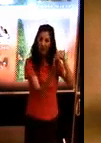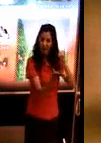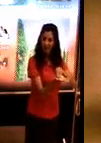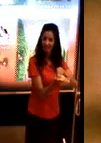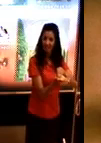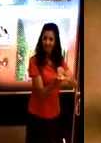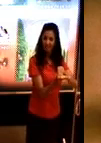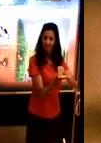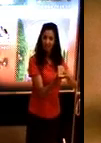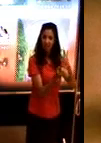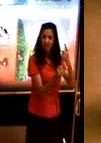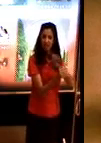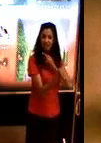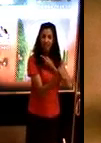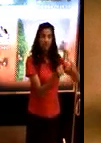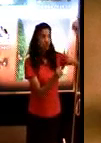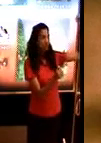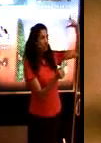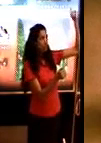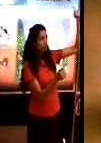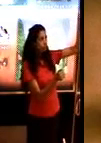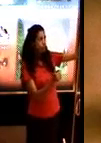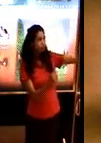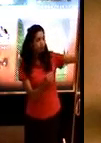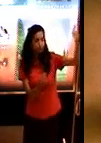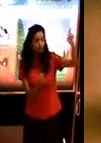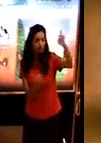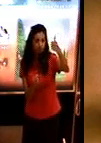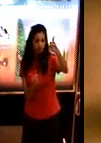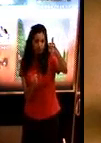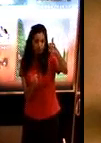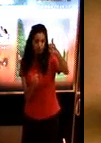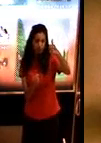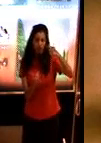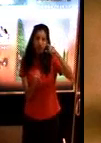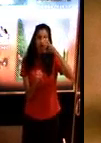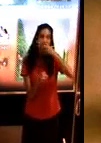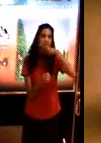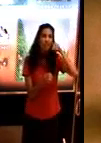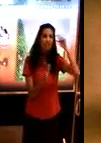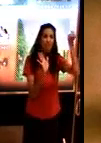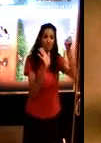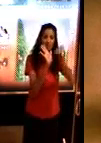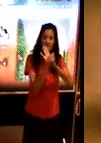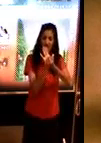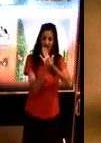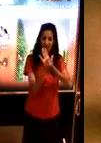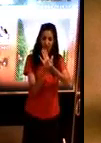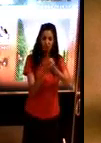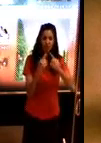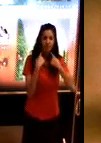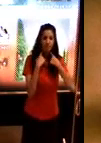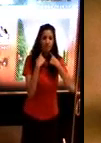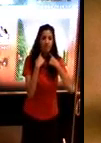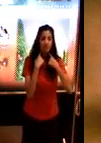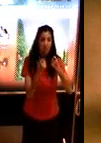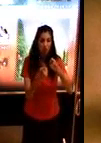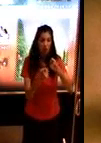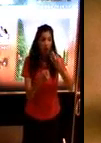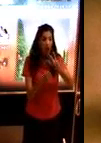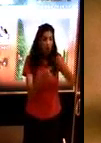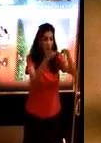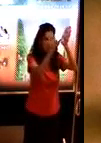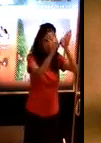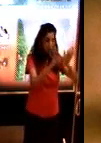subía de donde sale el sol y tenía el sello del Dios vivo y clamó con gran voz a los cuatro